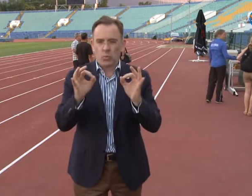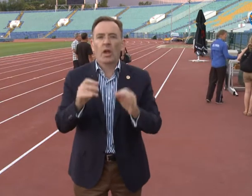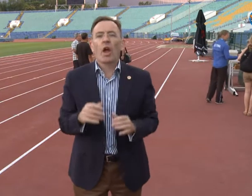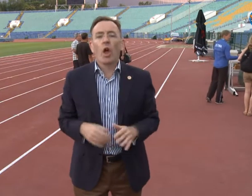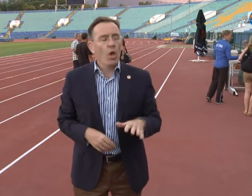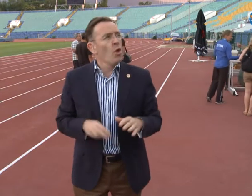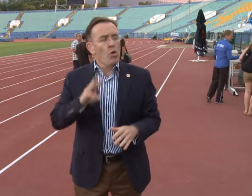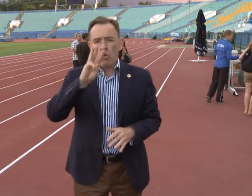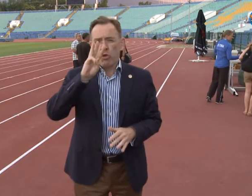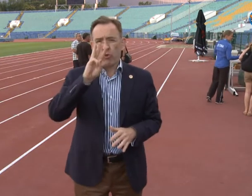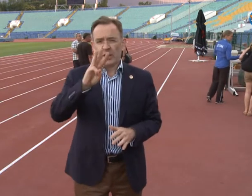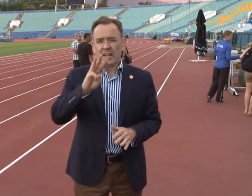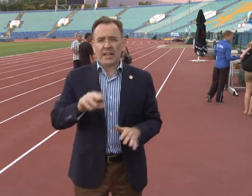59 držav udeleženk.